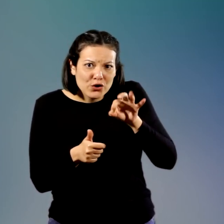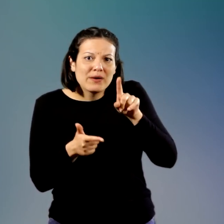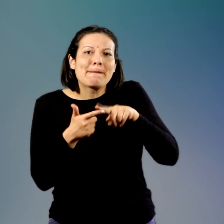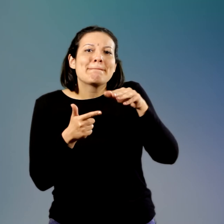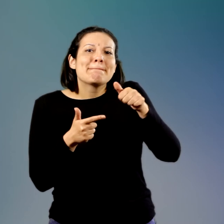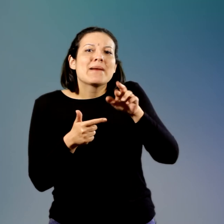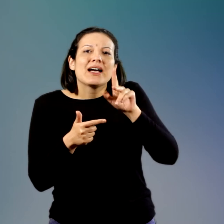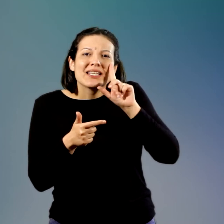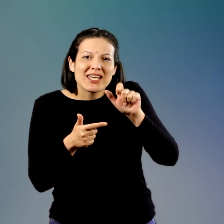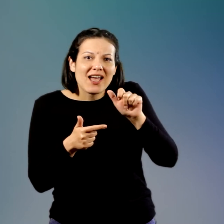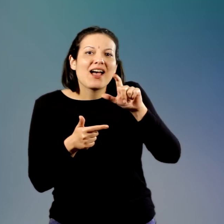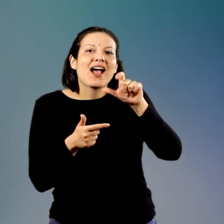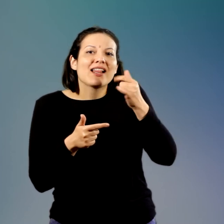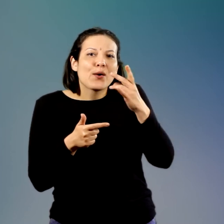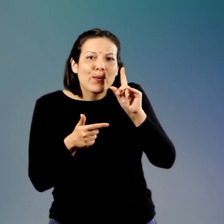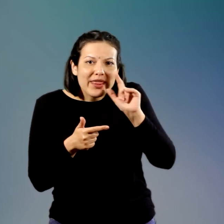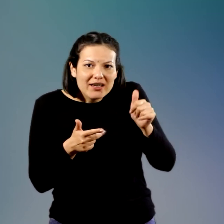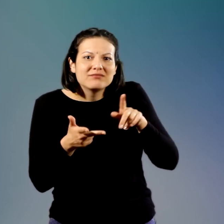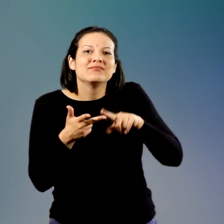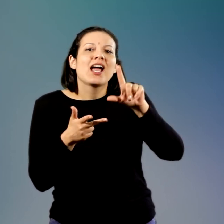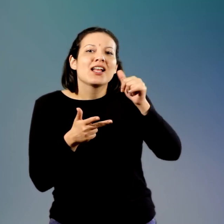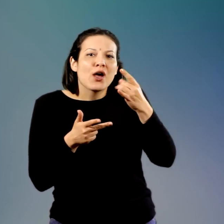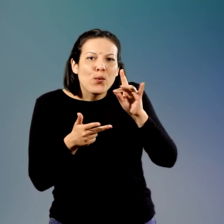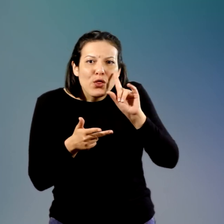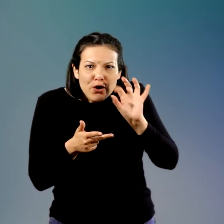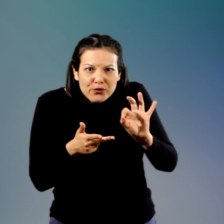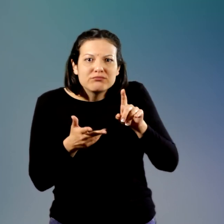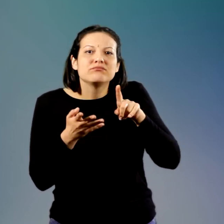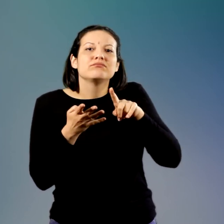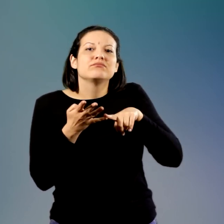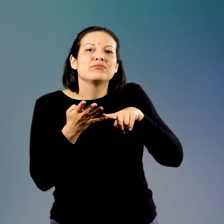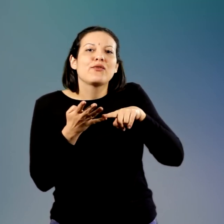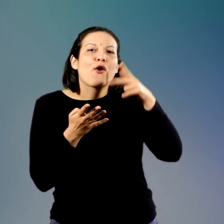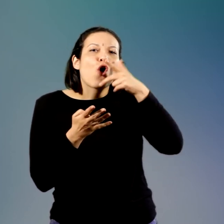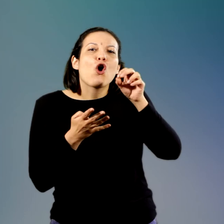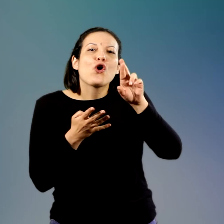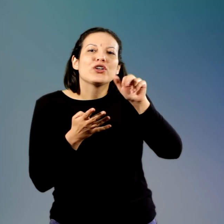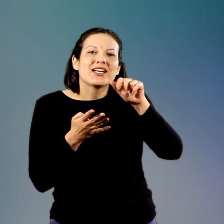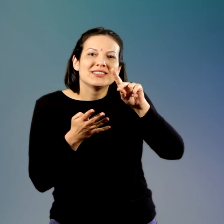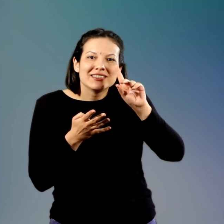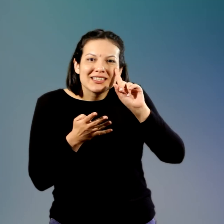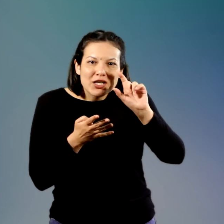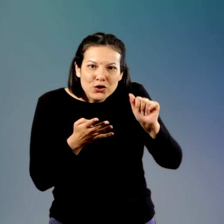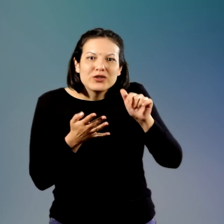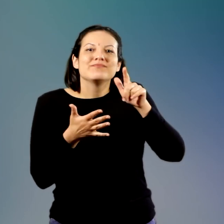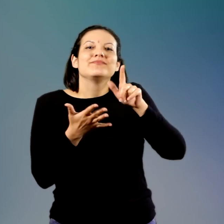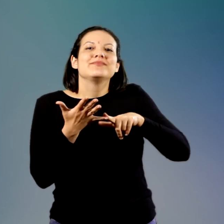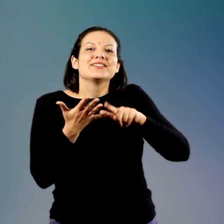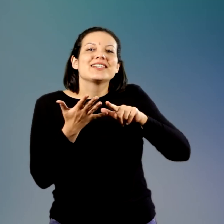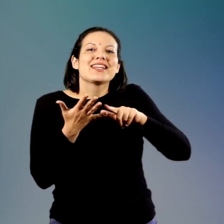francisco maría claudia claudio horacio